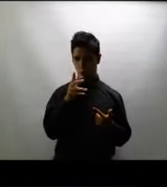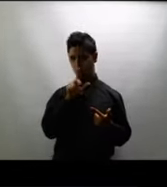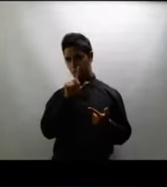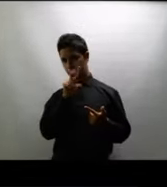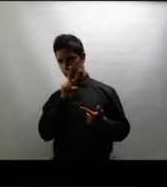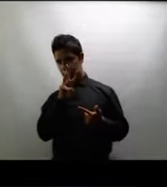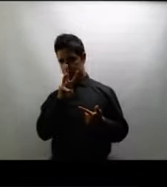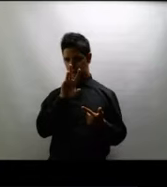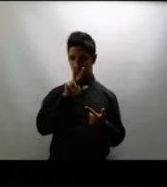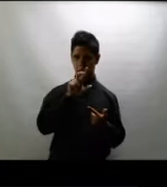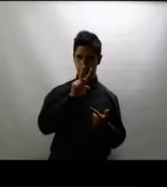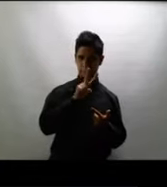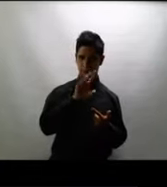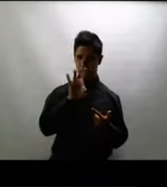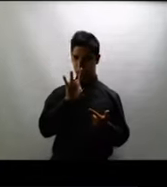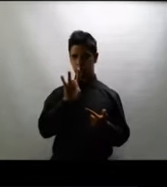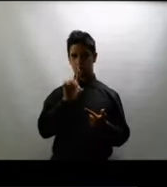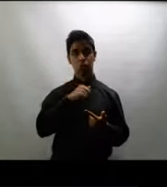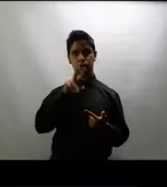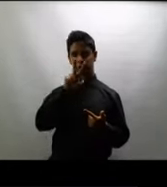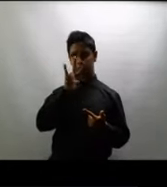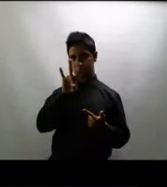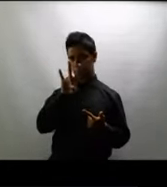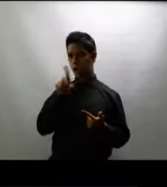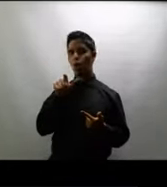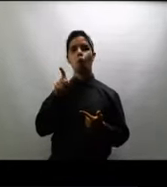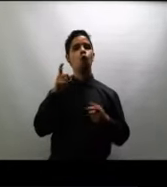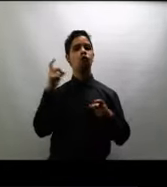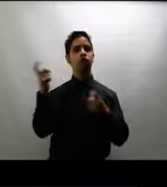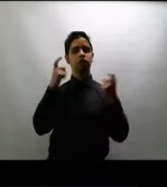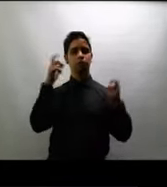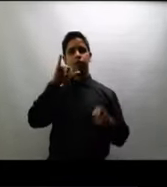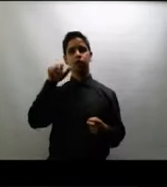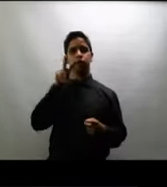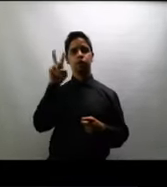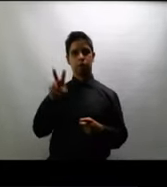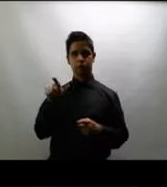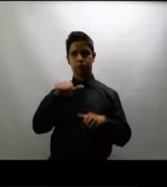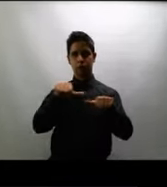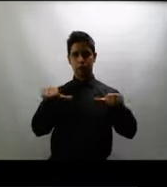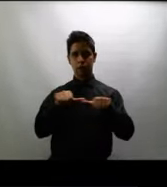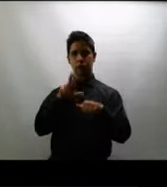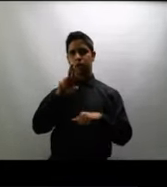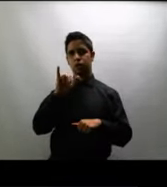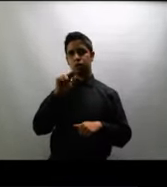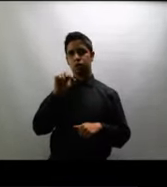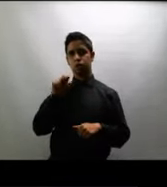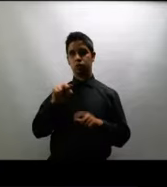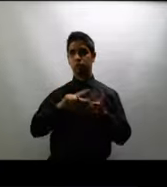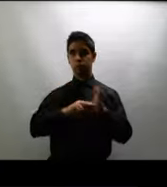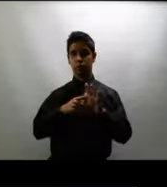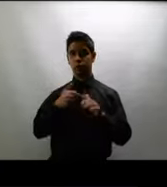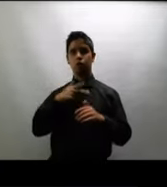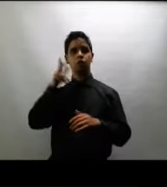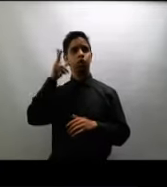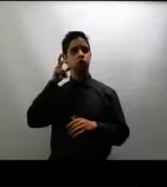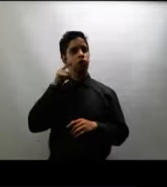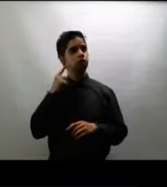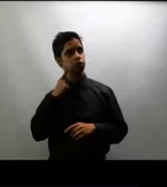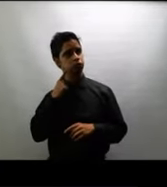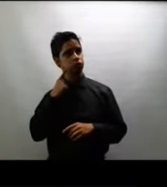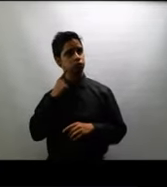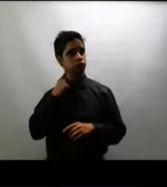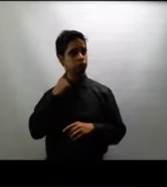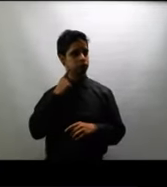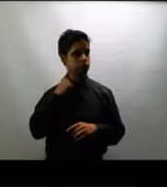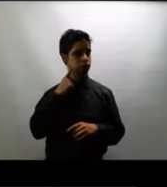un festival de jazz en Rincón. En diciembre lo que pasa es que estoy tocando de oído. En la página de nosotros yo pongo las